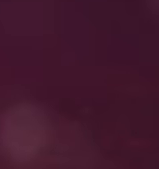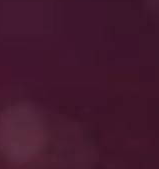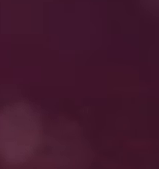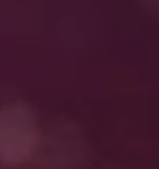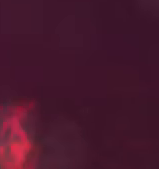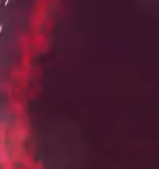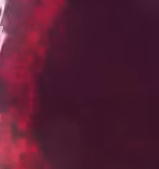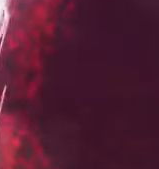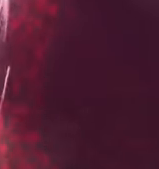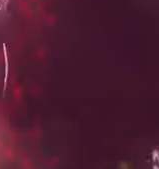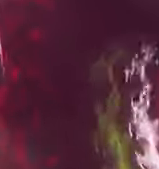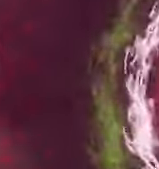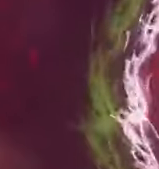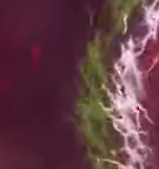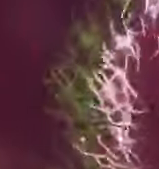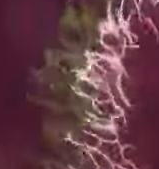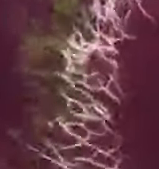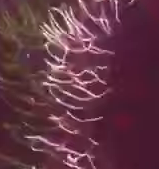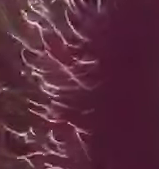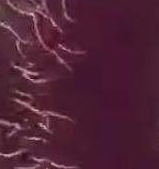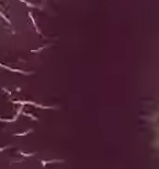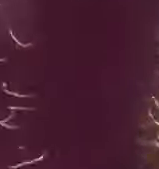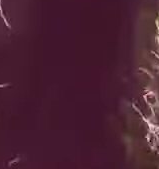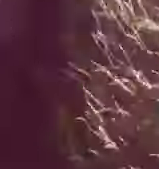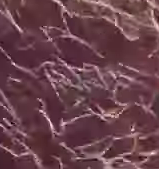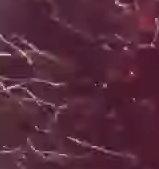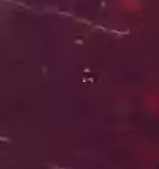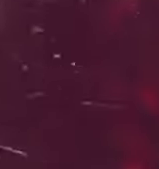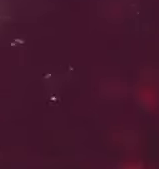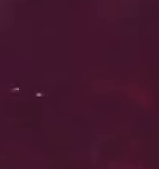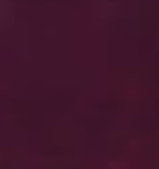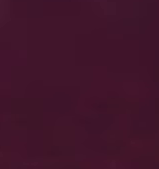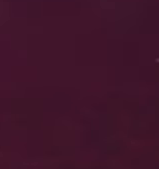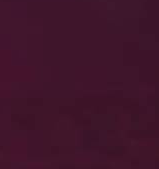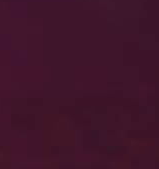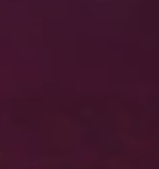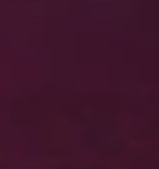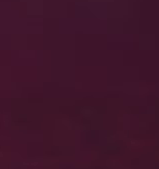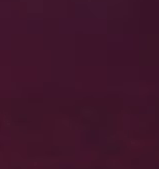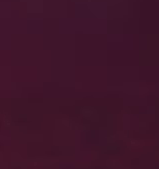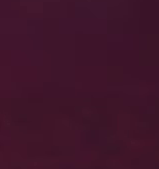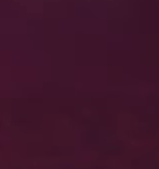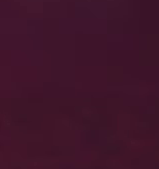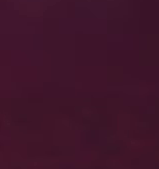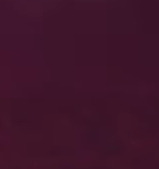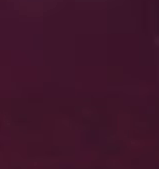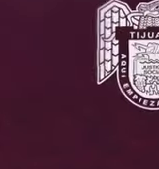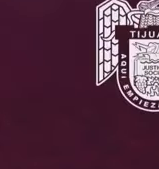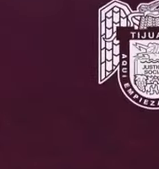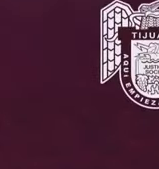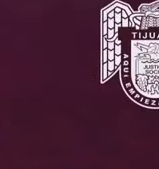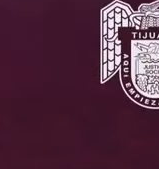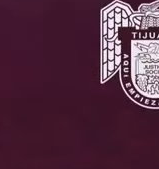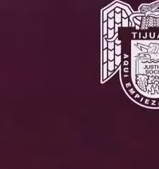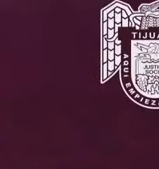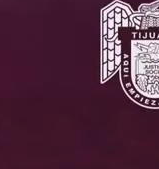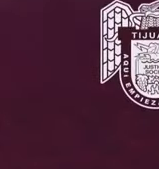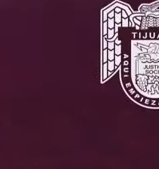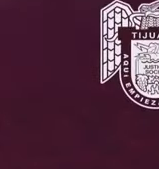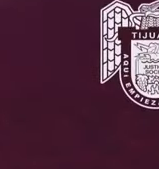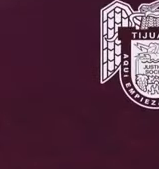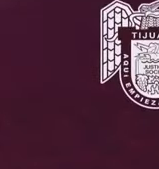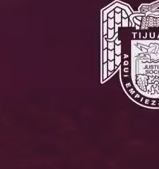a dar a conocer las actividades que vamos a tener respecto a las campanadas de